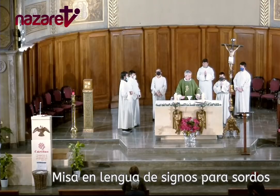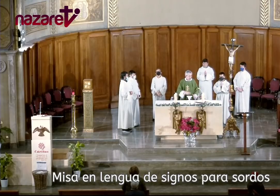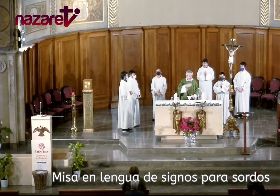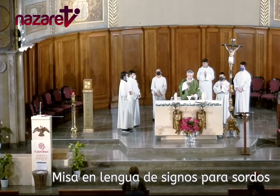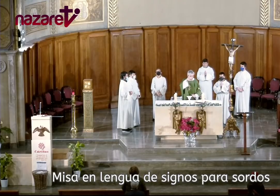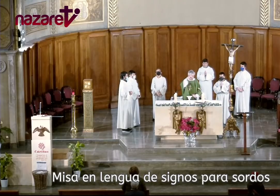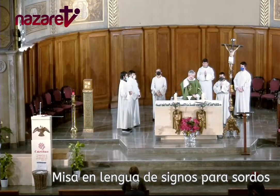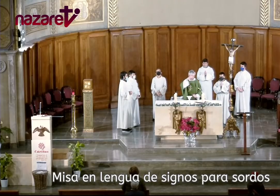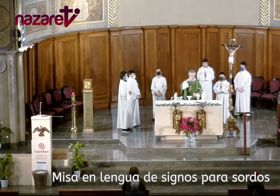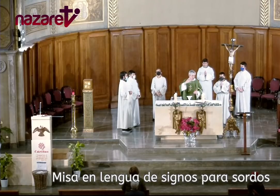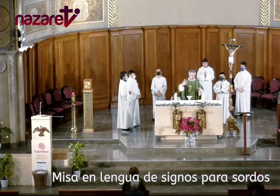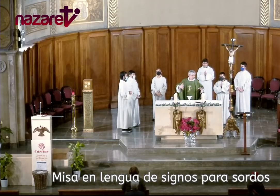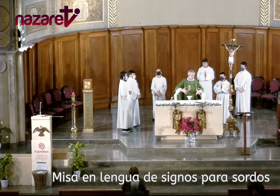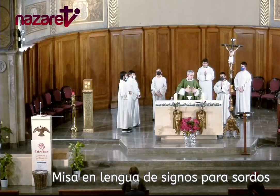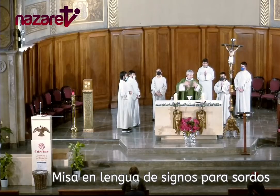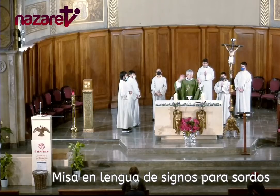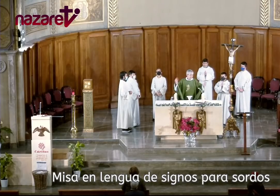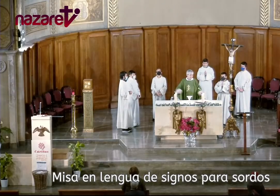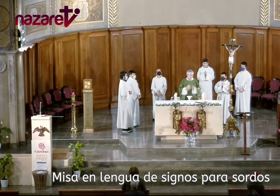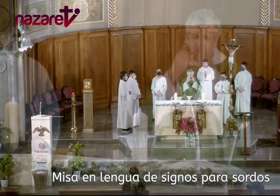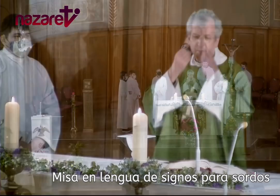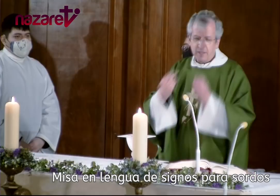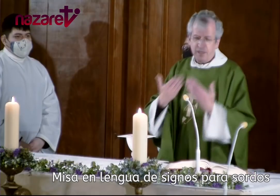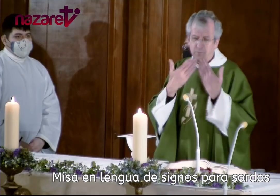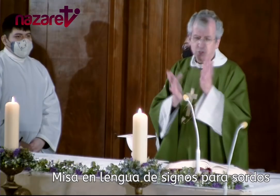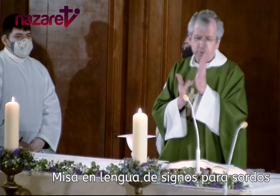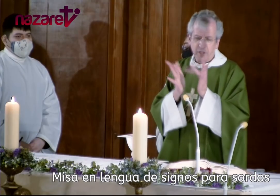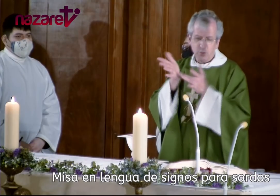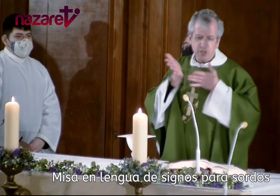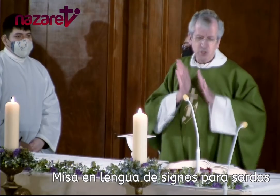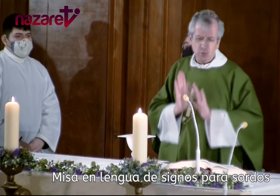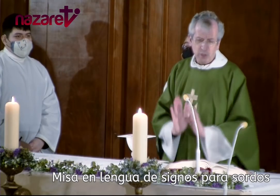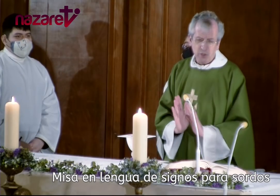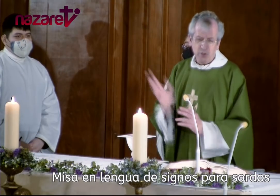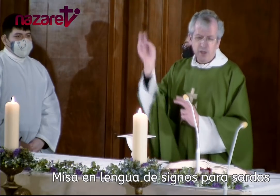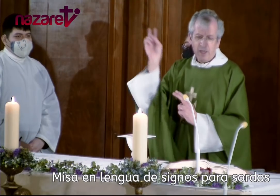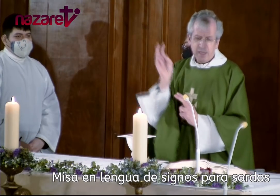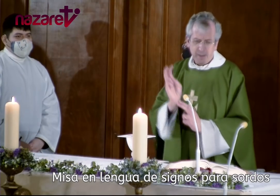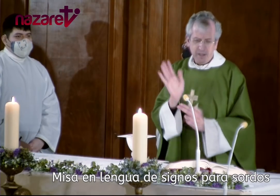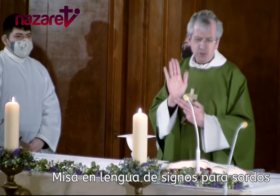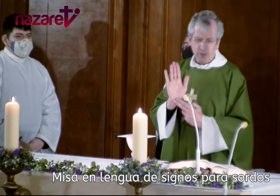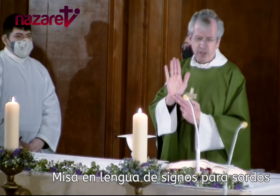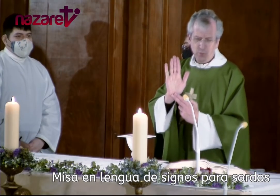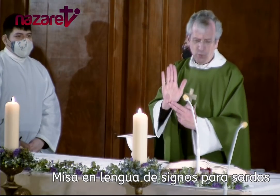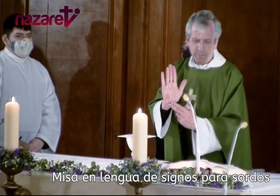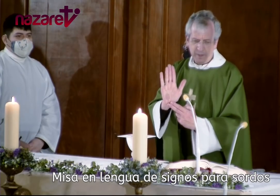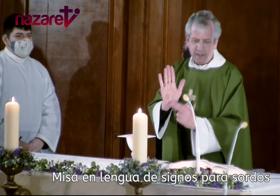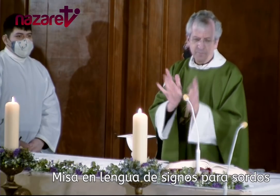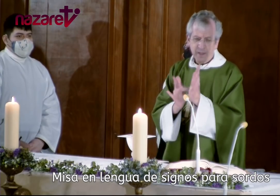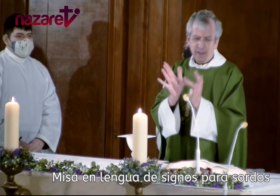A ti pues, Padre omnipotente, te bendecimos por Jesucristo tu Hijo, que ha venido en tu nombre. Él